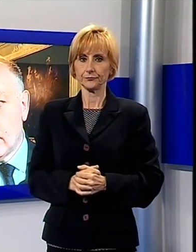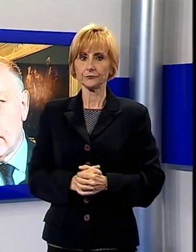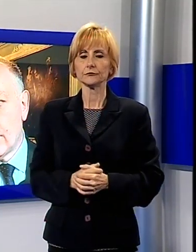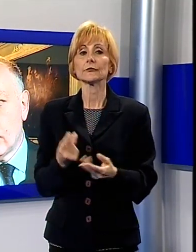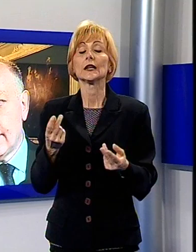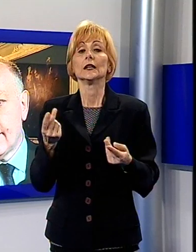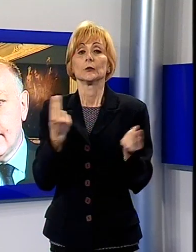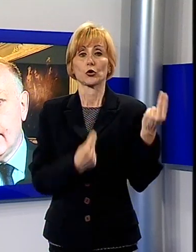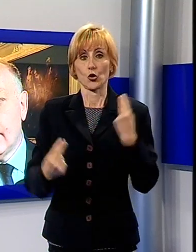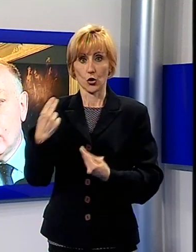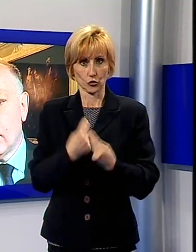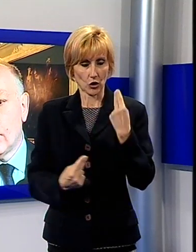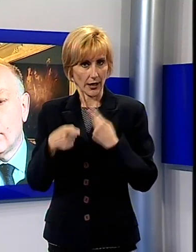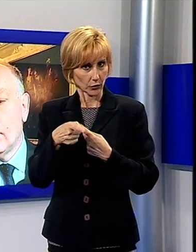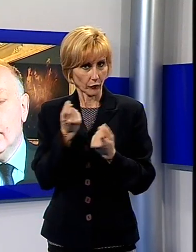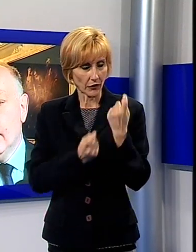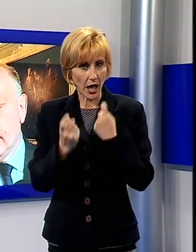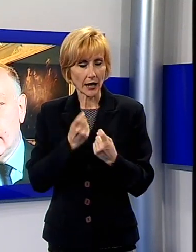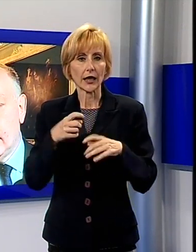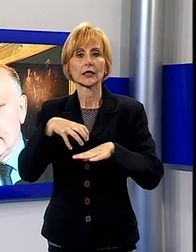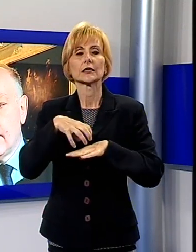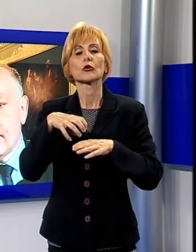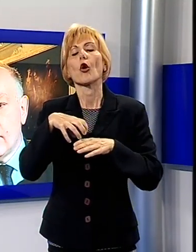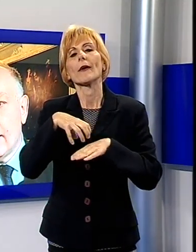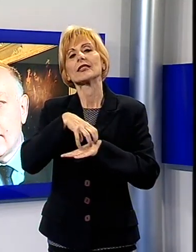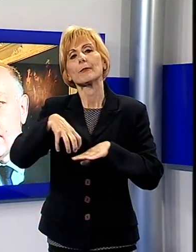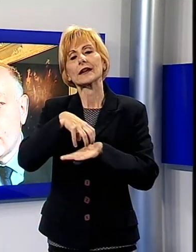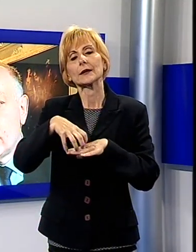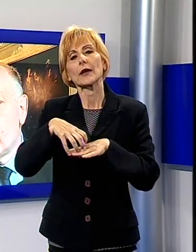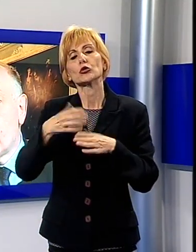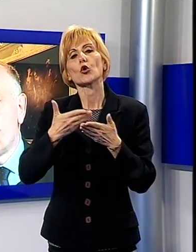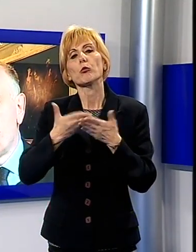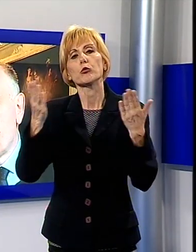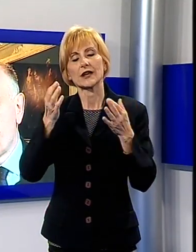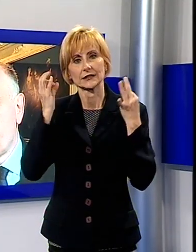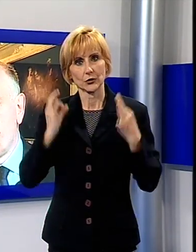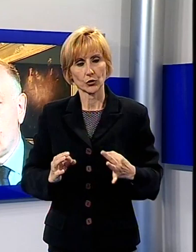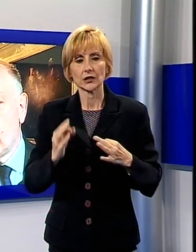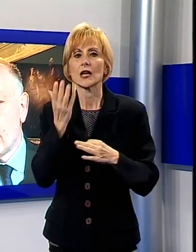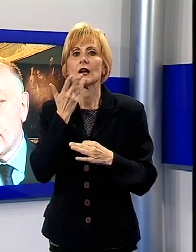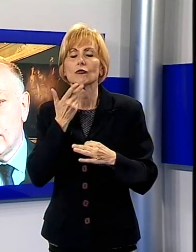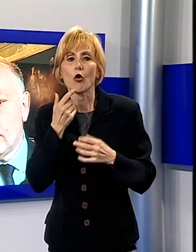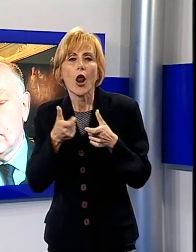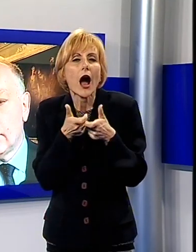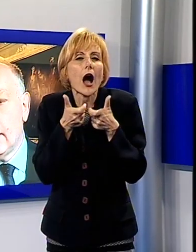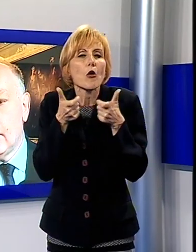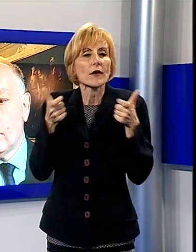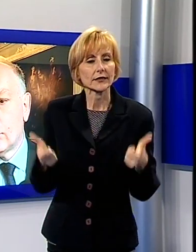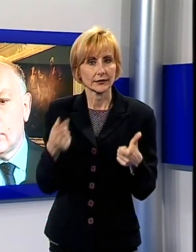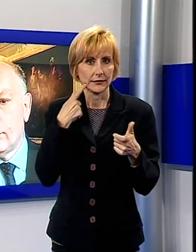Pubblica Sicurezza e che vuole proprio intensificare l'azione nei confronti di questo fenomeno che purtroppo